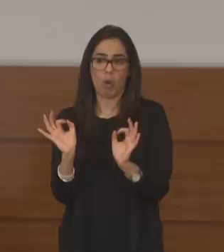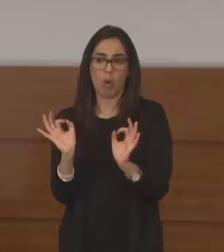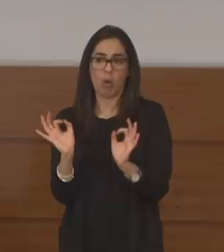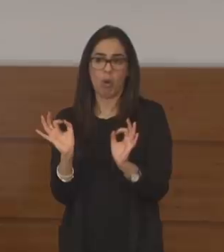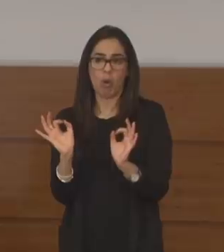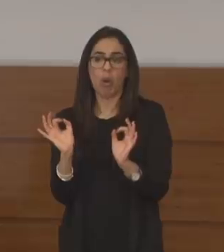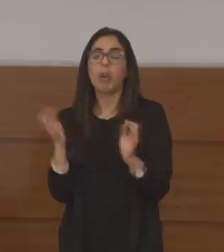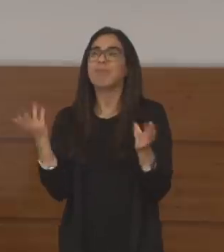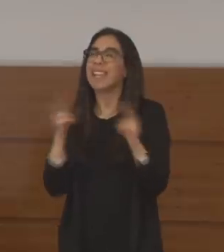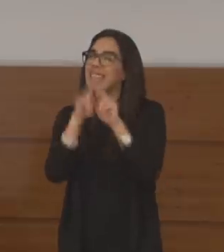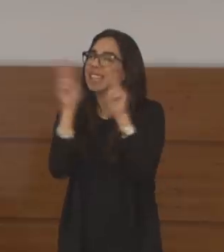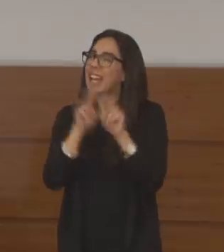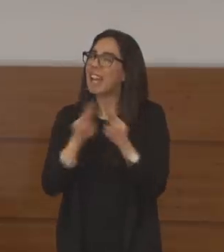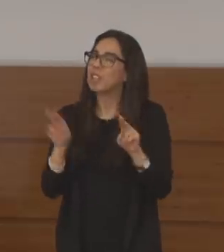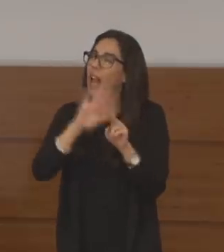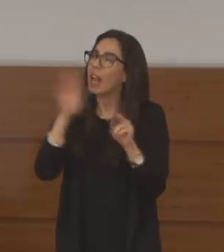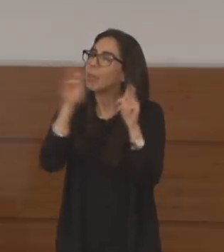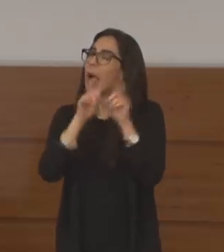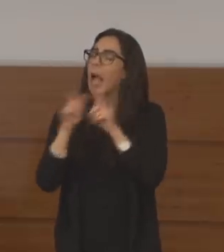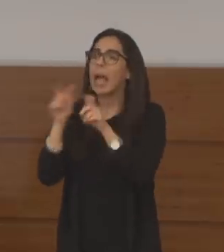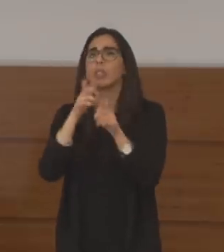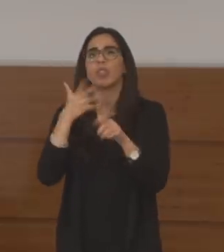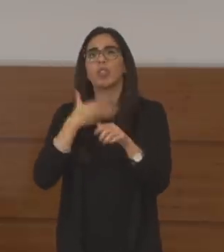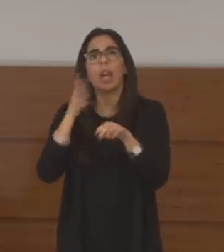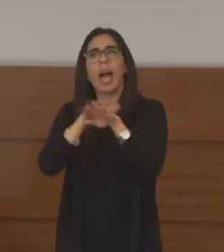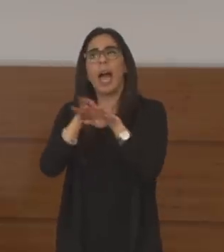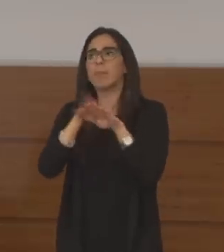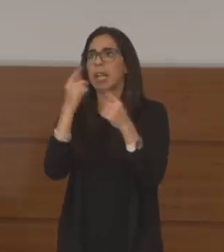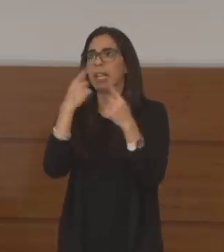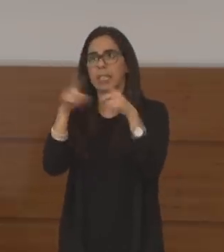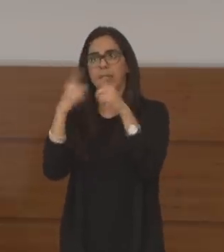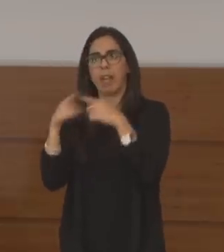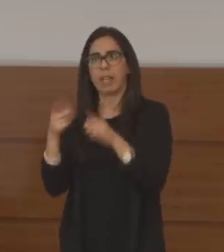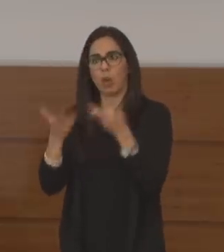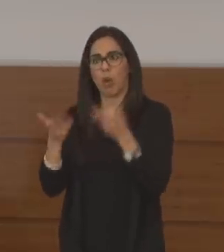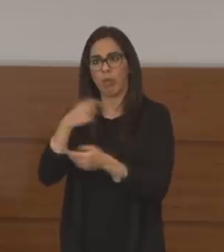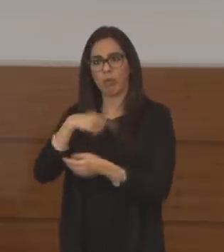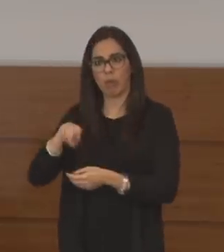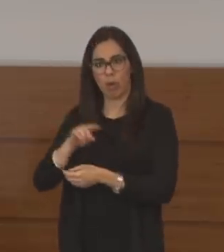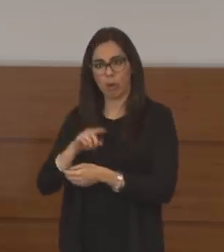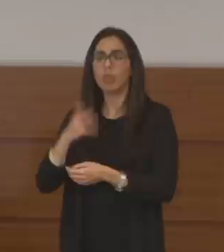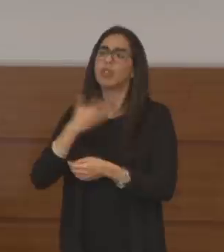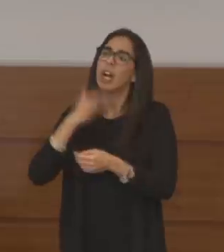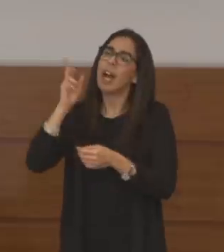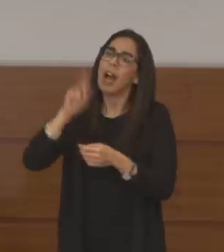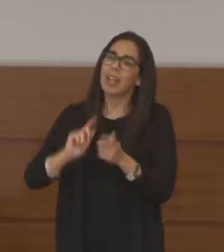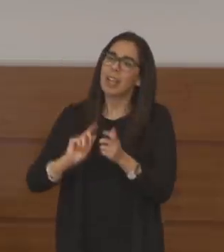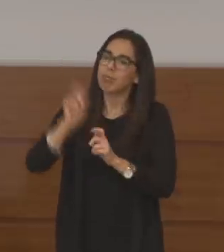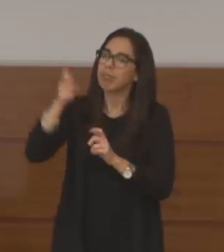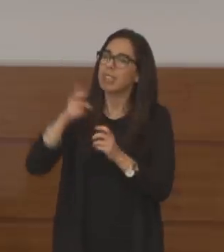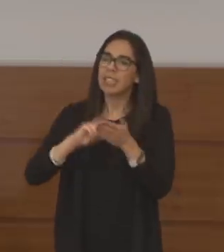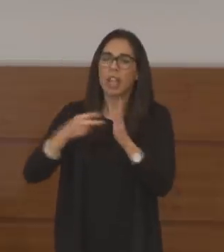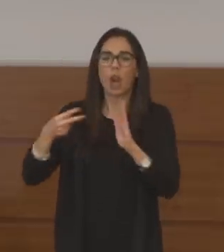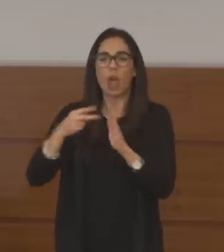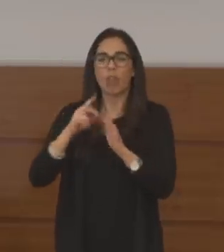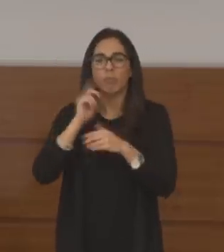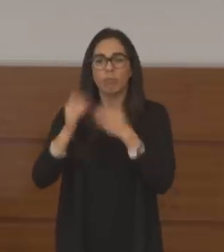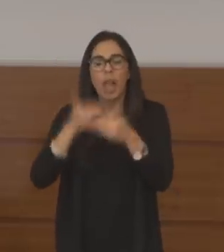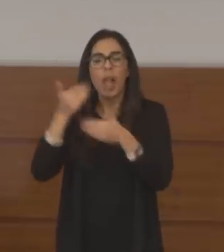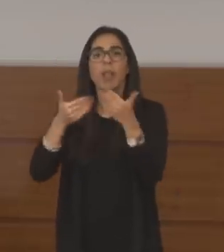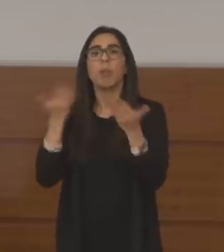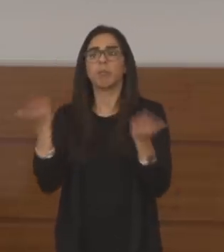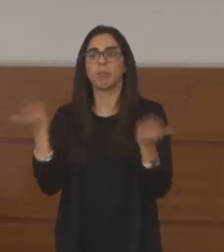livello internazionale ci sono anche diversi sviluppi tecnologici ma al momento attuale